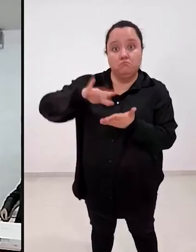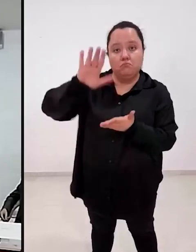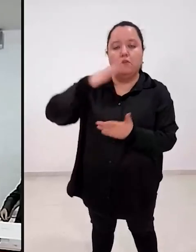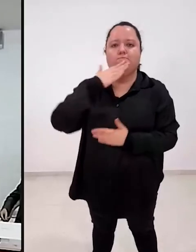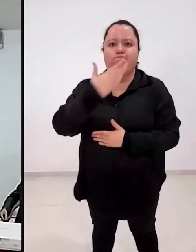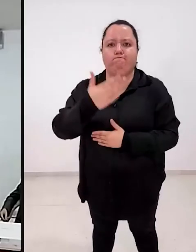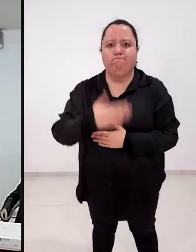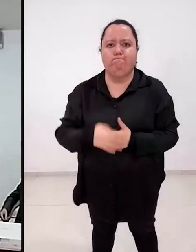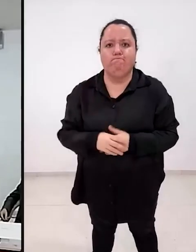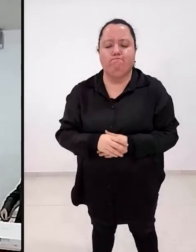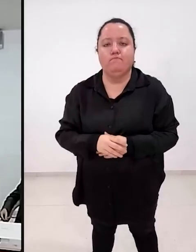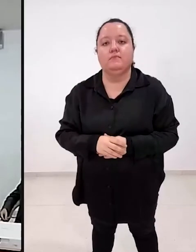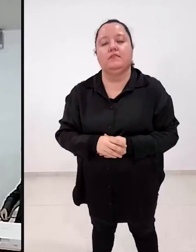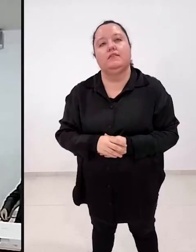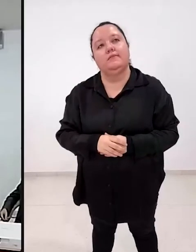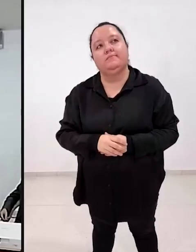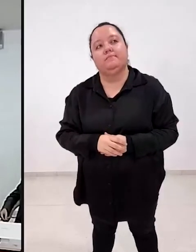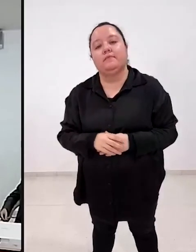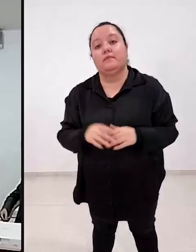es